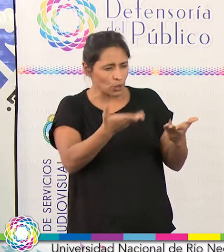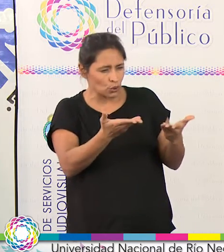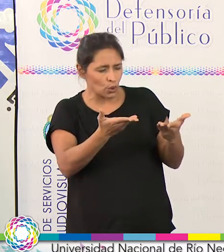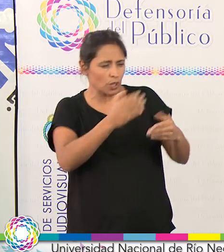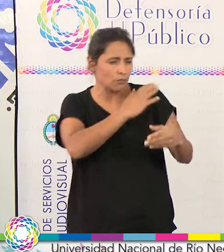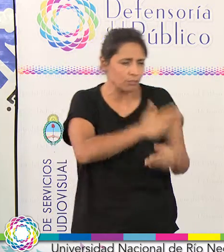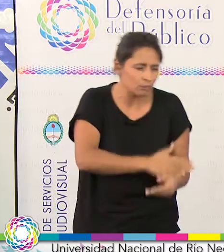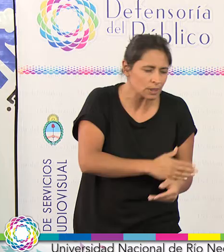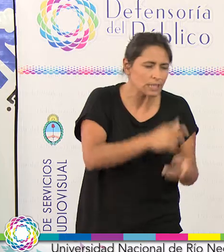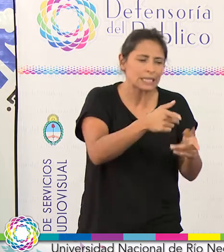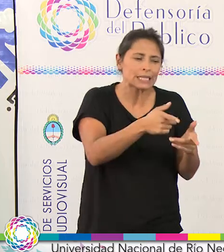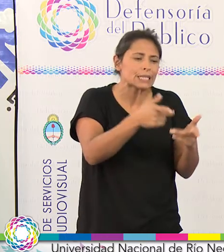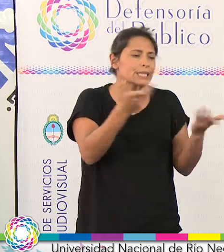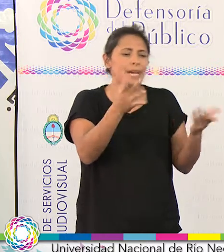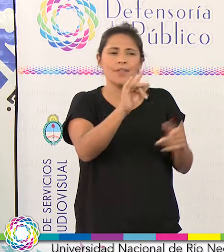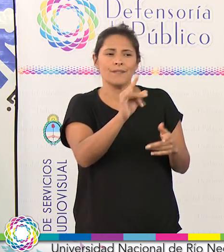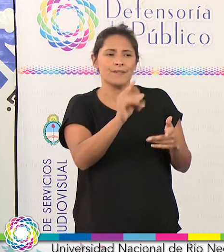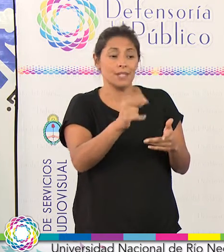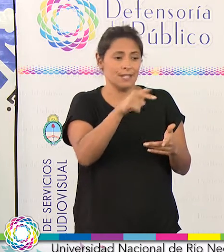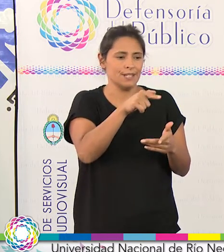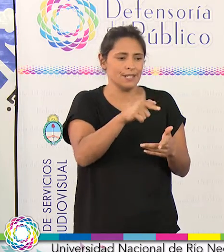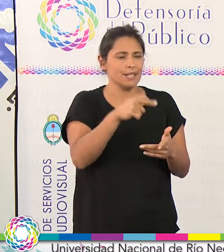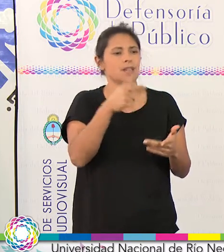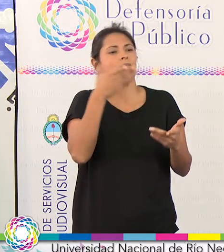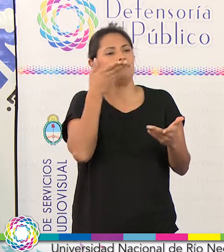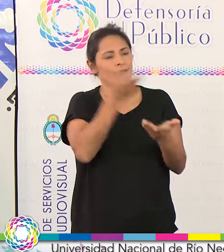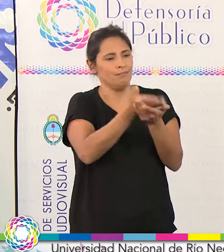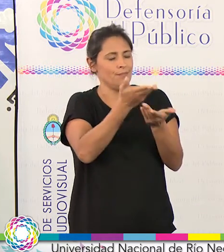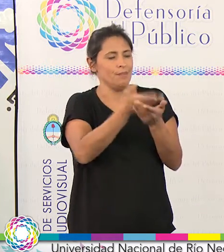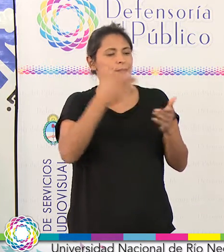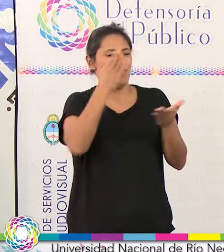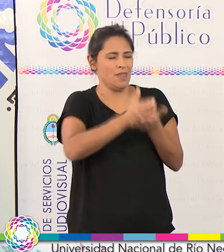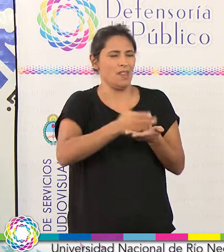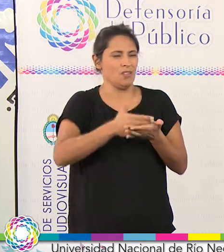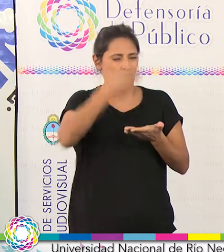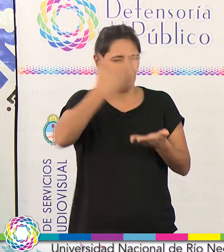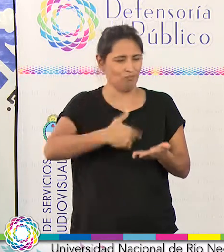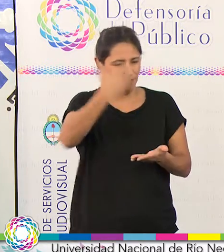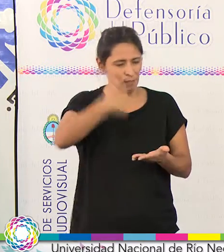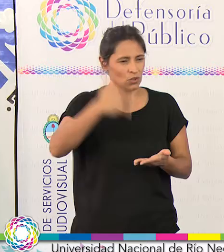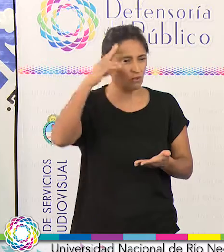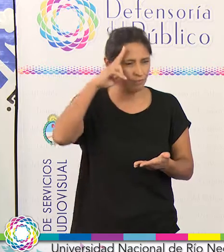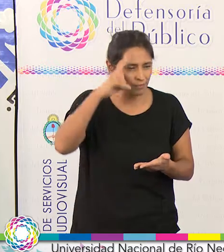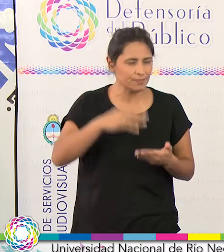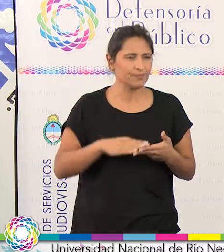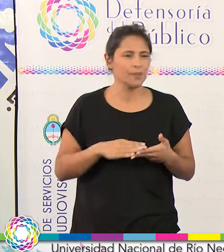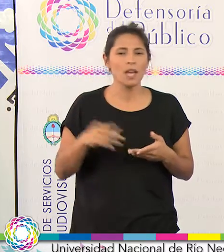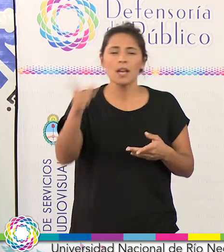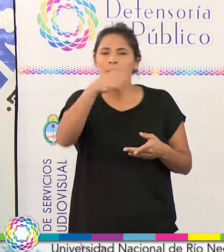costar particularmente ejercer ese derecho. Entonces me parece que uno de los objetivos debería ser ver cómo hacemos